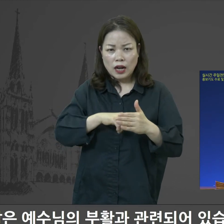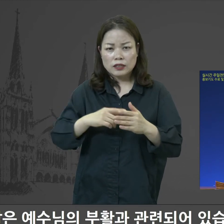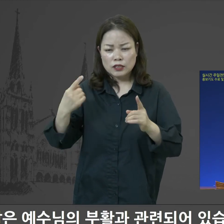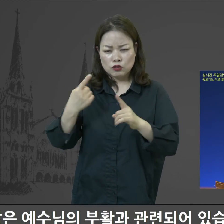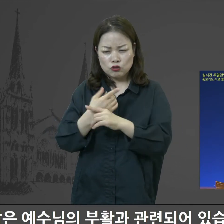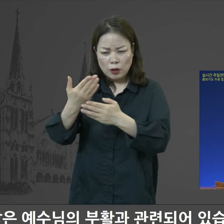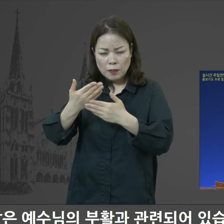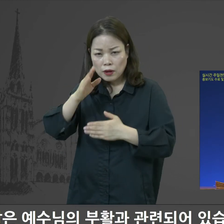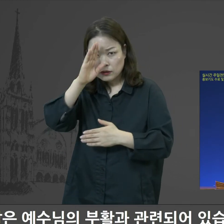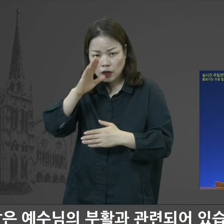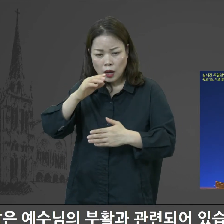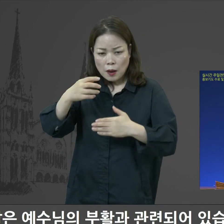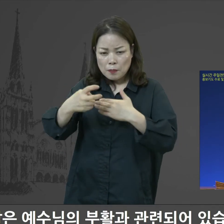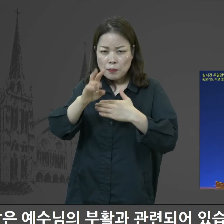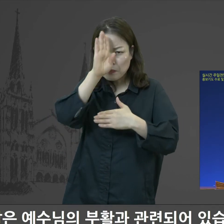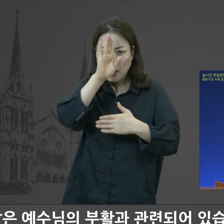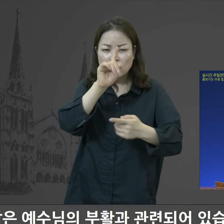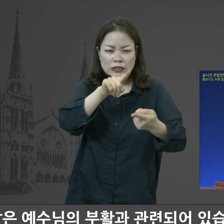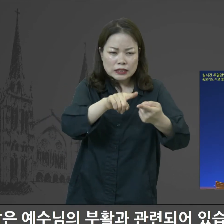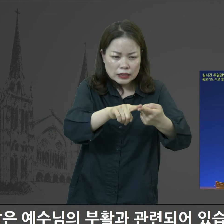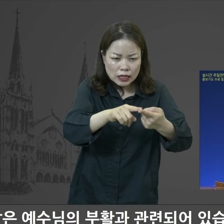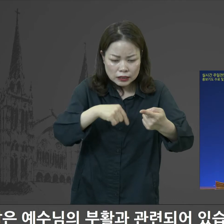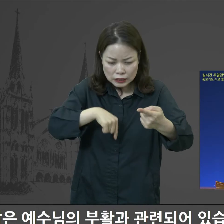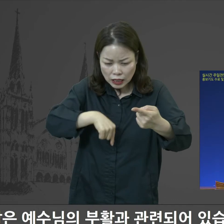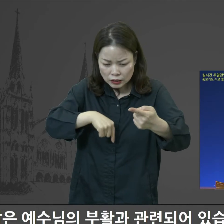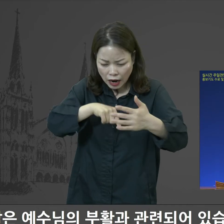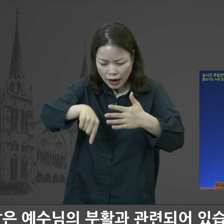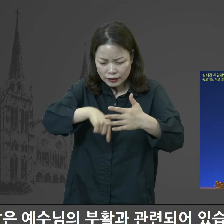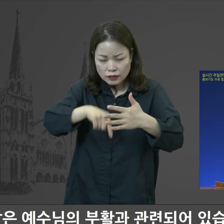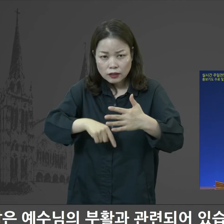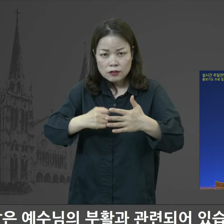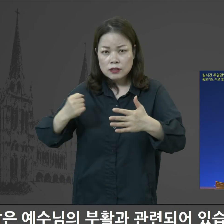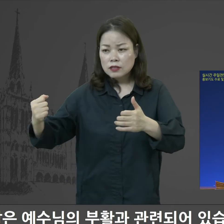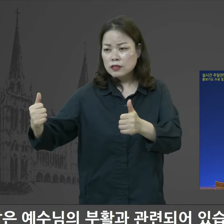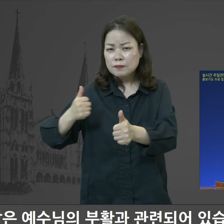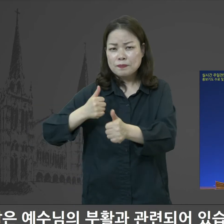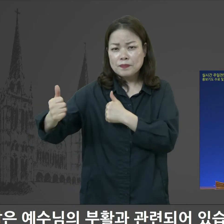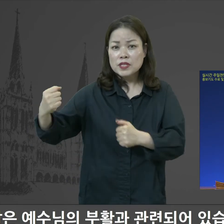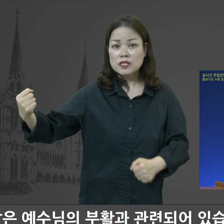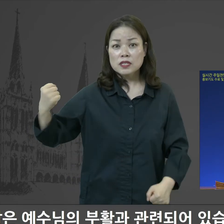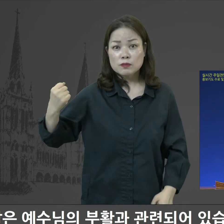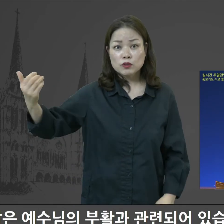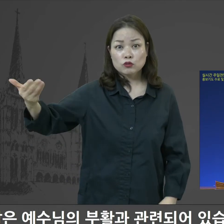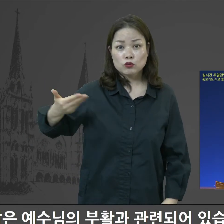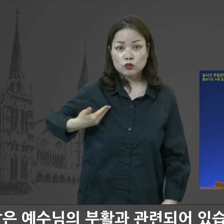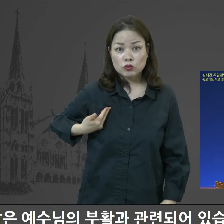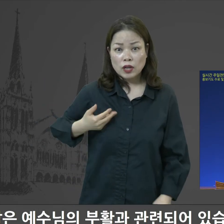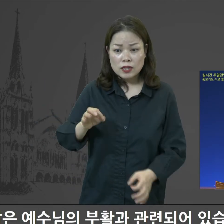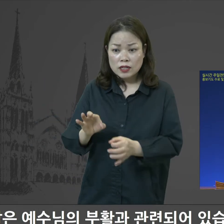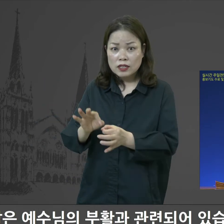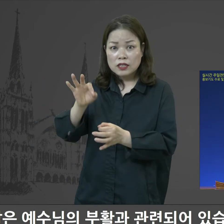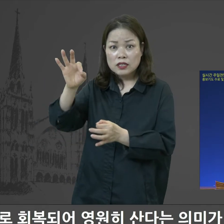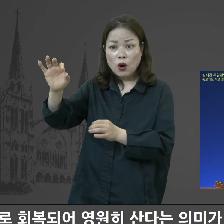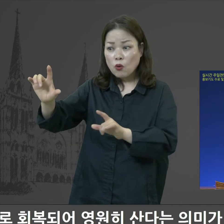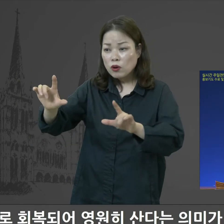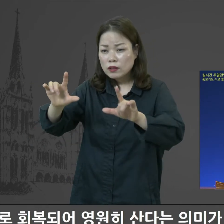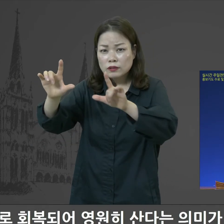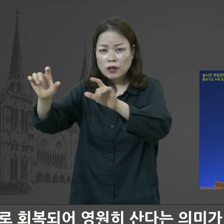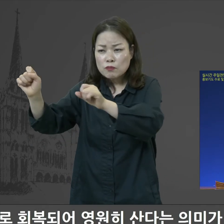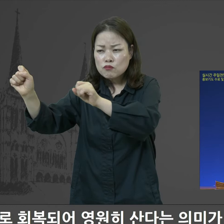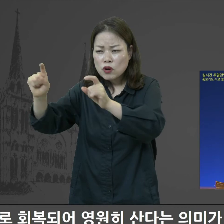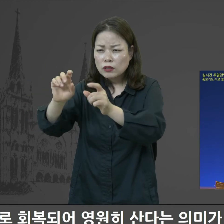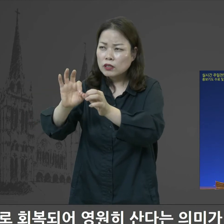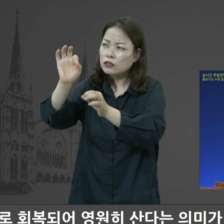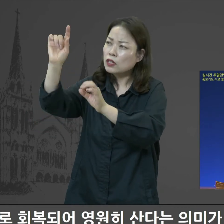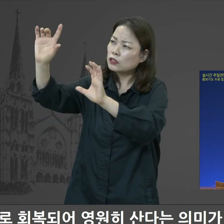주십니다. 병은 그대로 두시지만 병을 이기는 내적인 은혜를 주십니다. 영적인 힘을 주십니다. 또한 영원한 삶, 부활하여